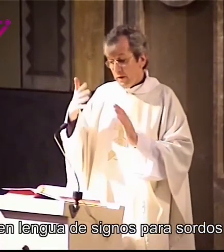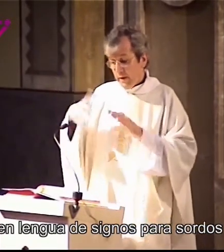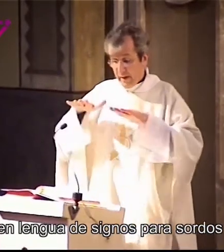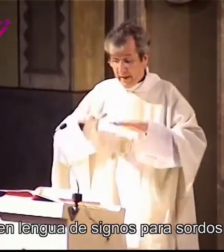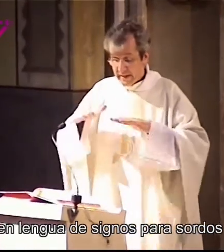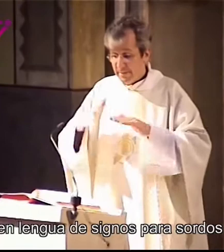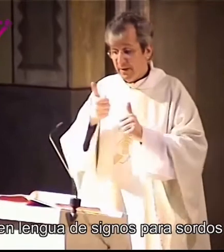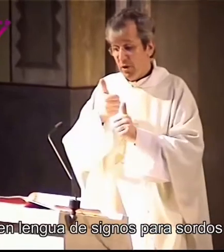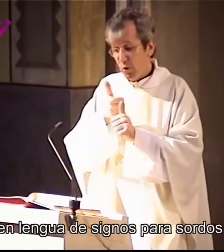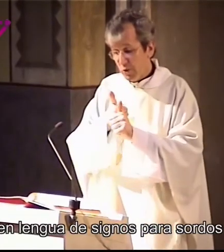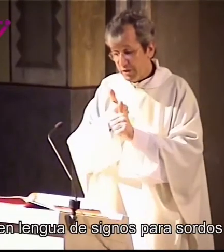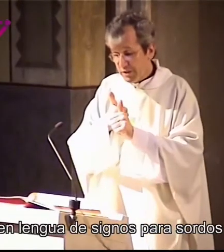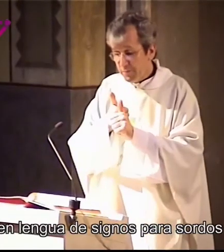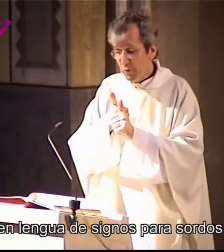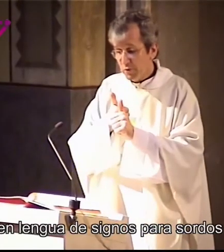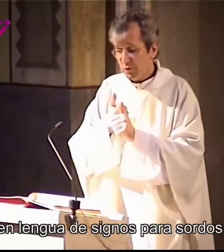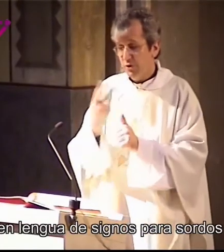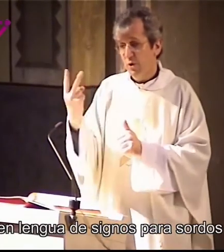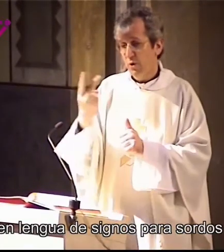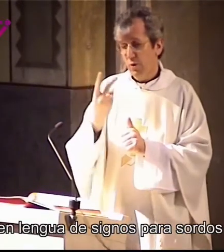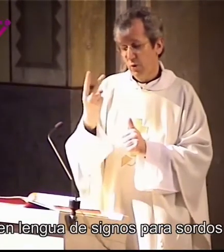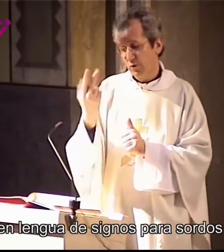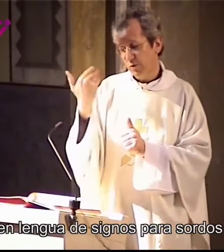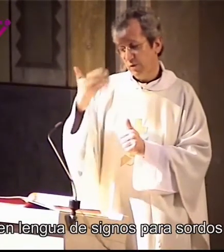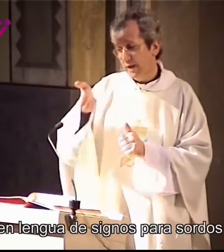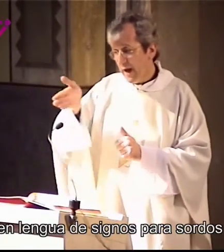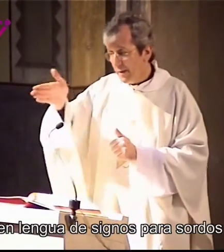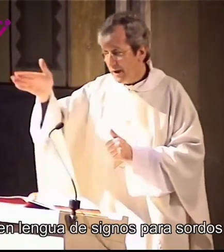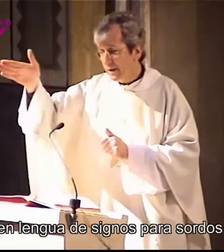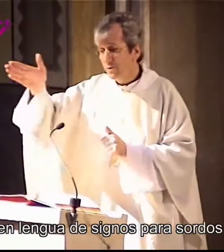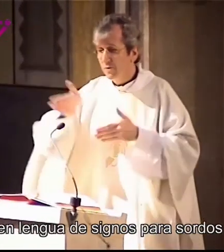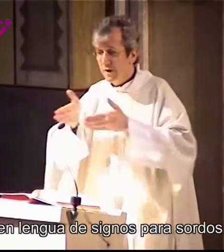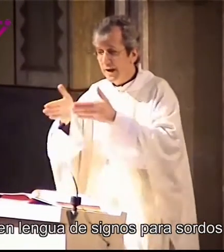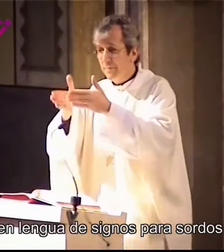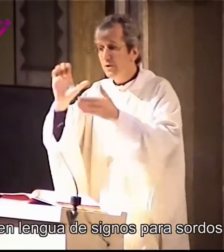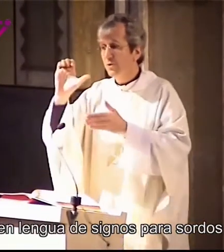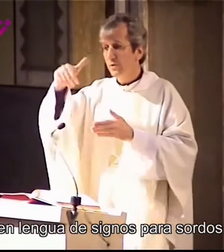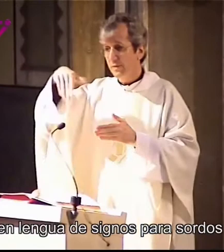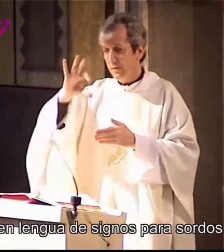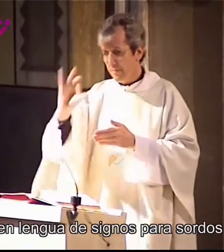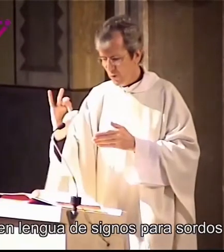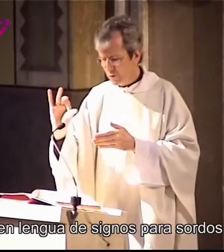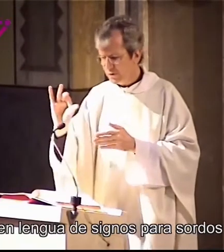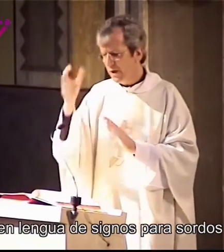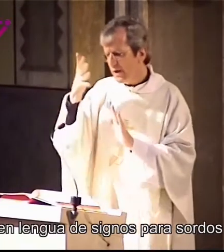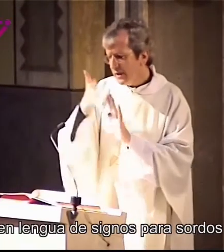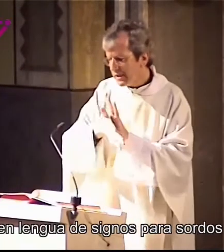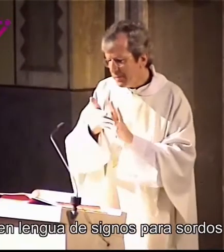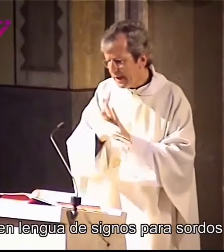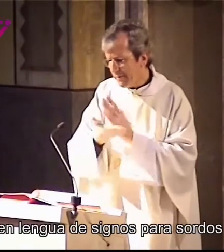estaban los discípulos, los dos que habían ido camino de Maús, y explicaban